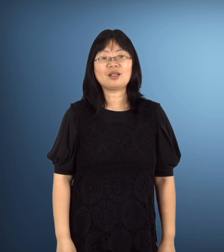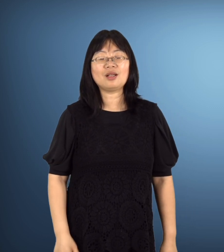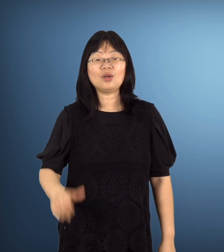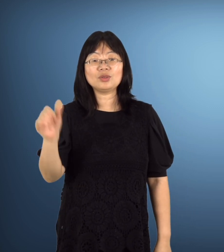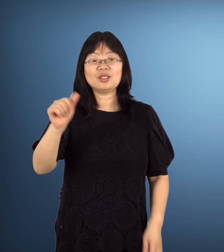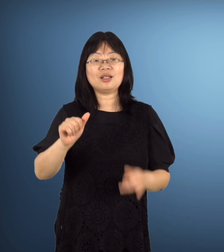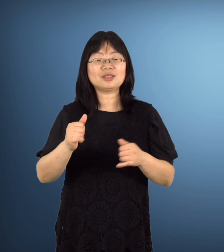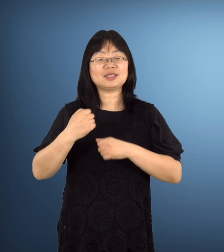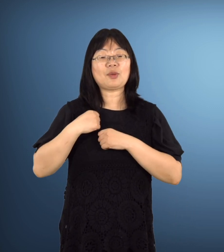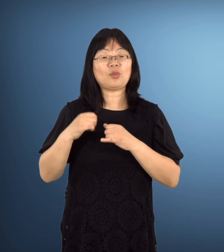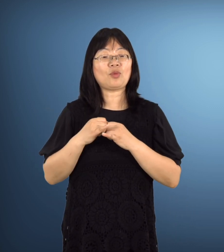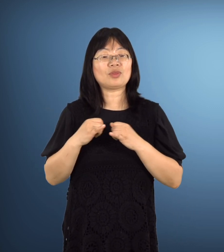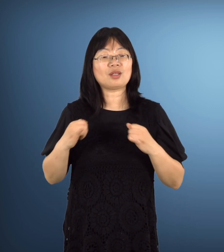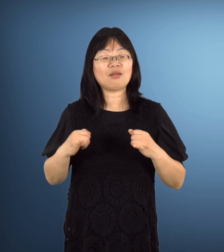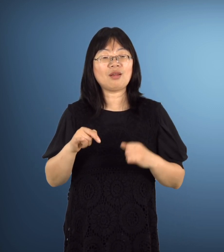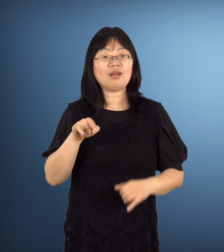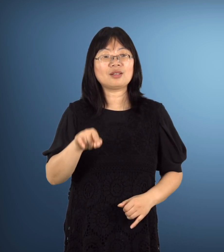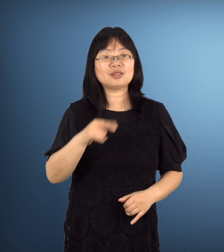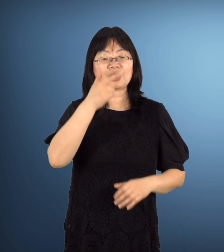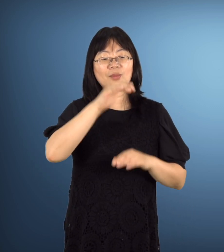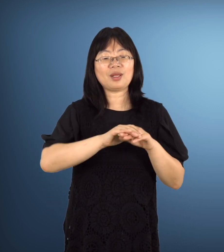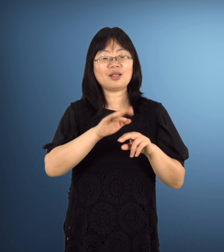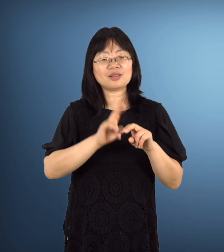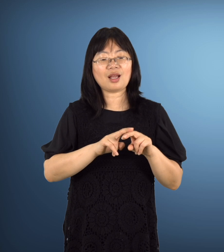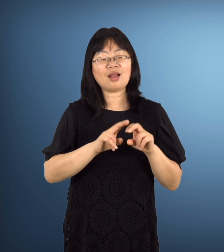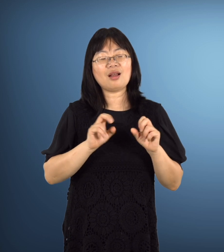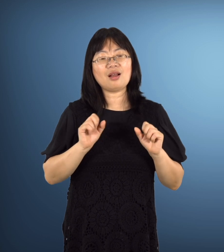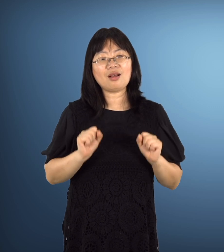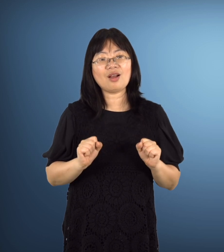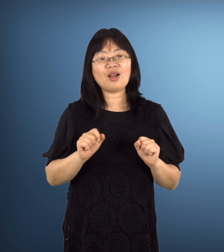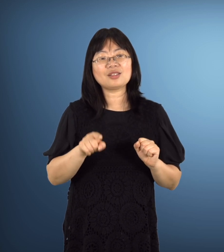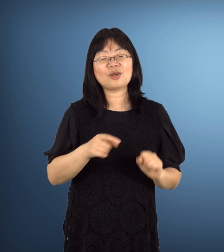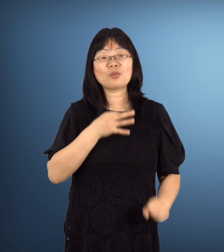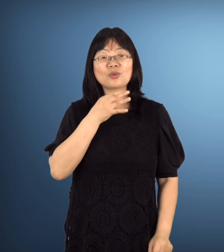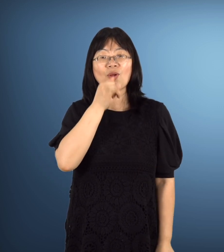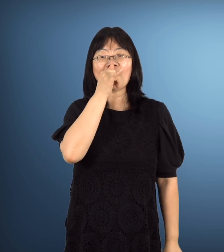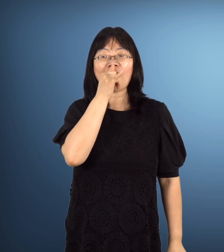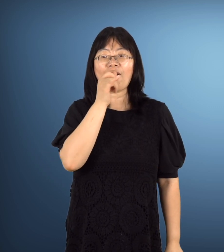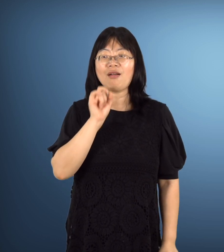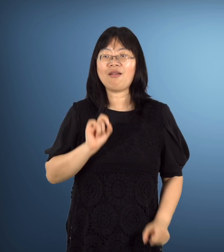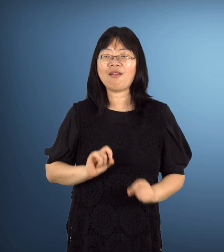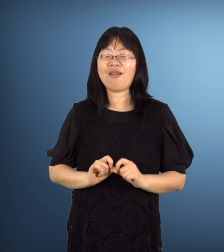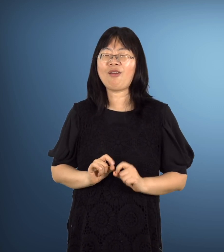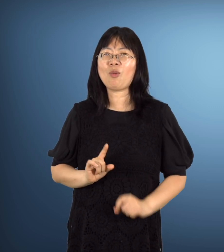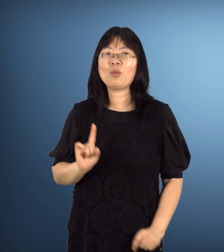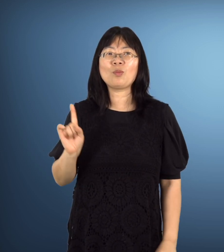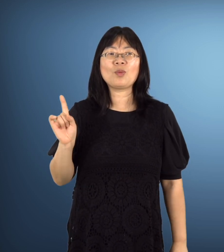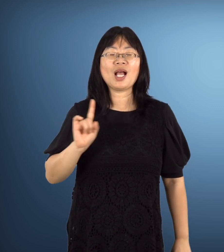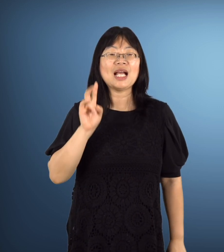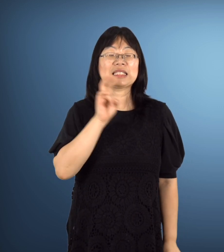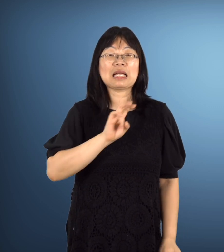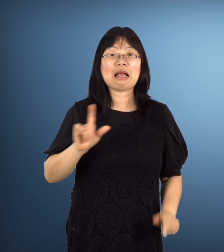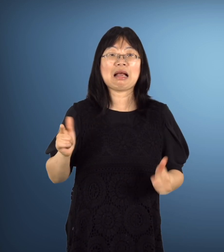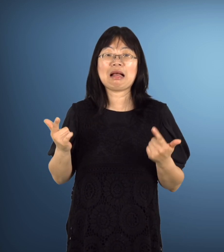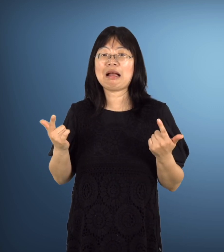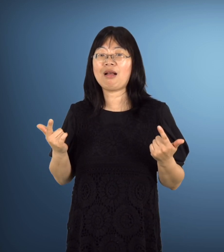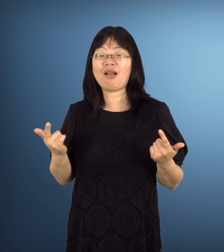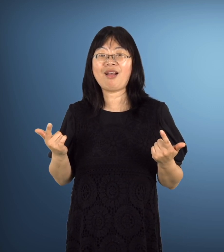5,000명이 넘는 장병들이 그 예배당에 앉아서 이거 부르면 거의 그건 찬양이